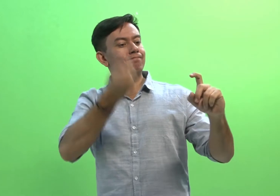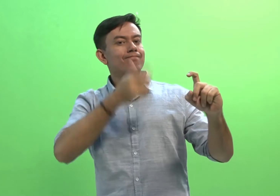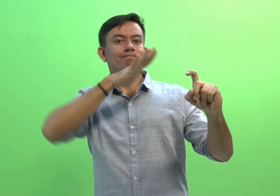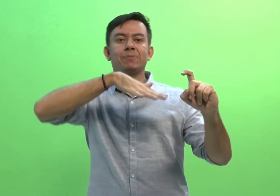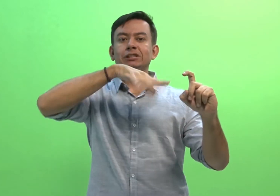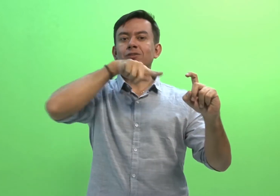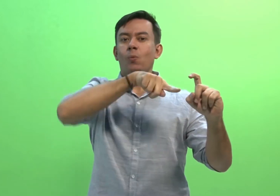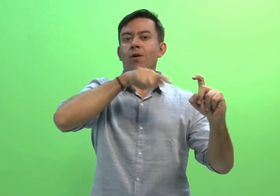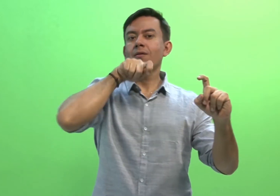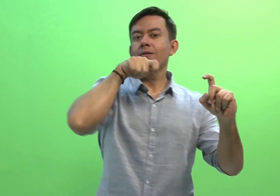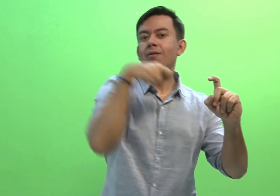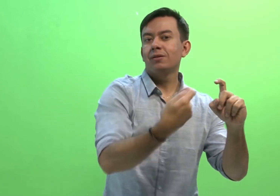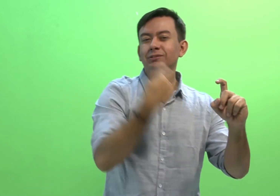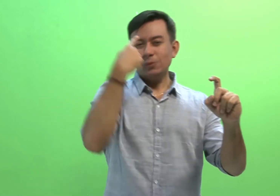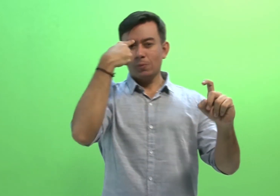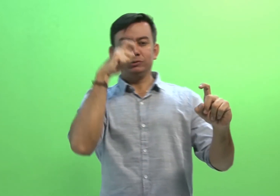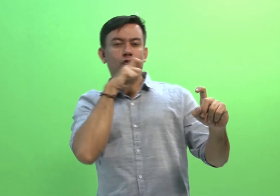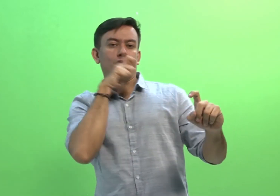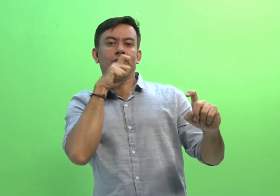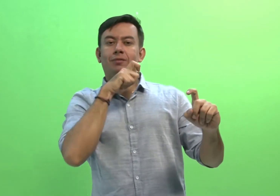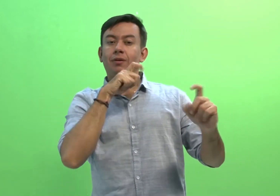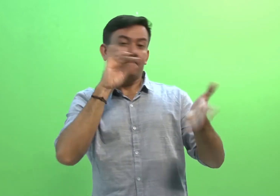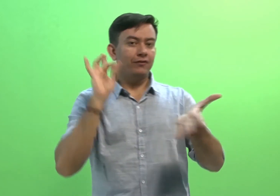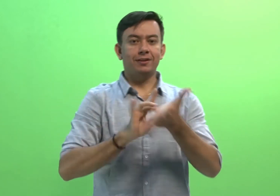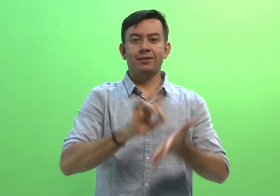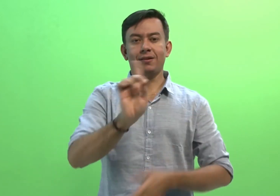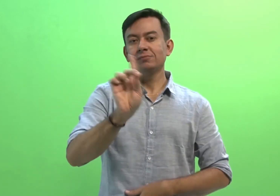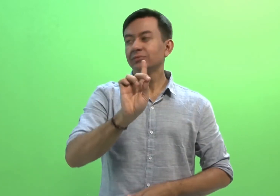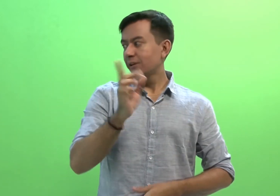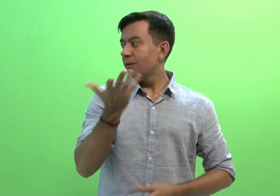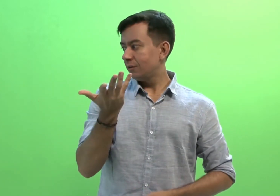real. Então, torna-se um mito. Este é o sinal para mito.